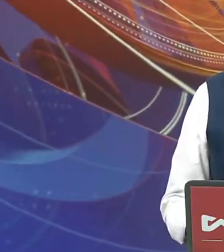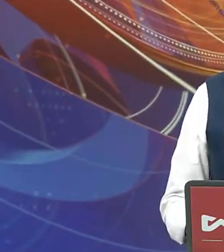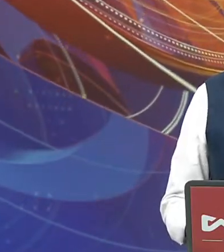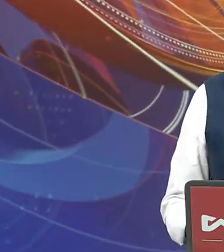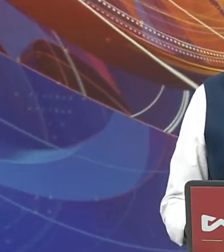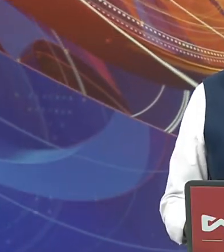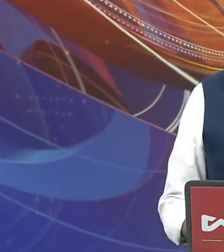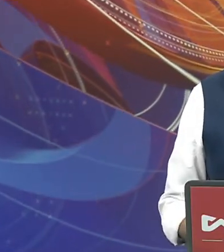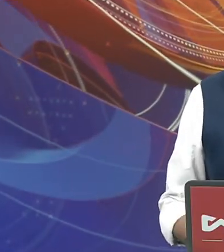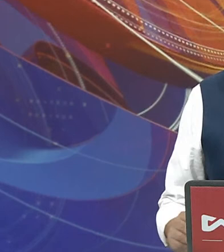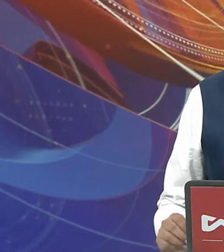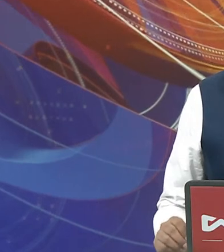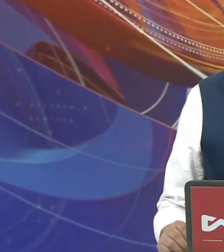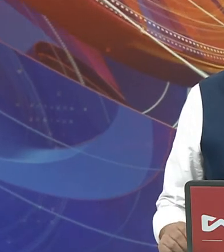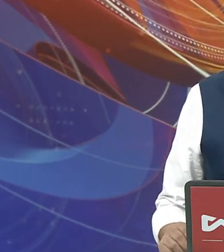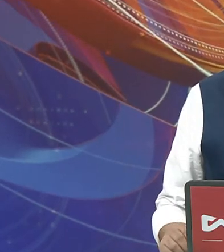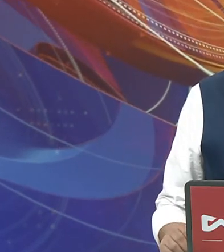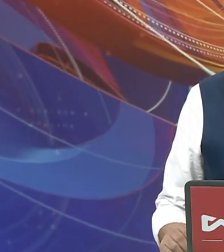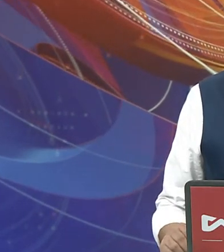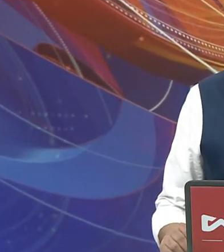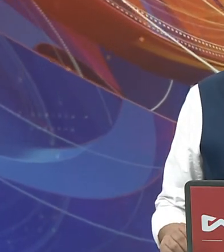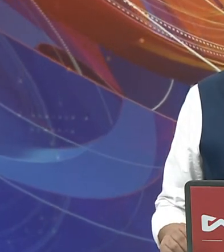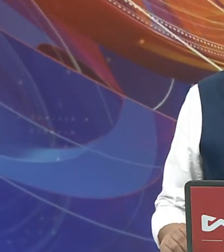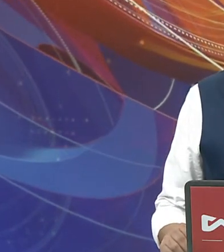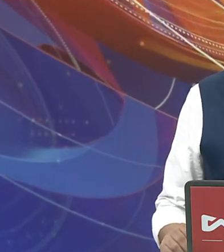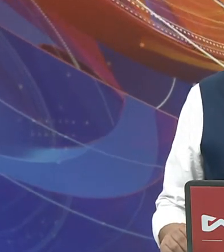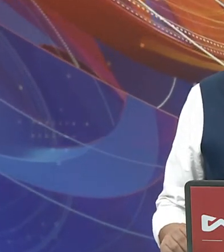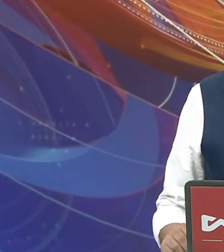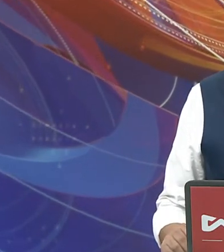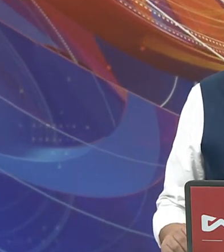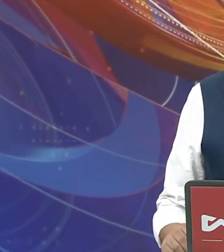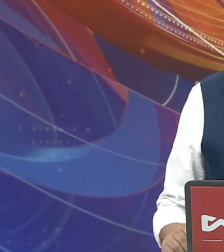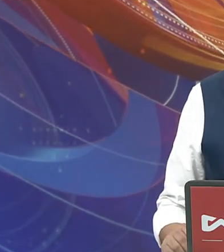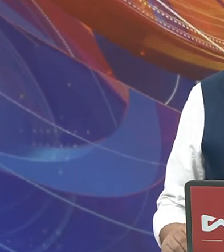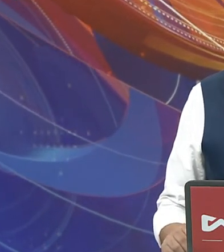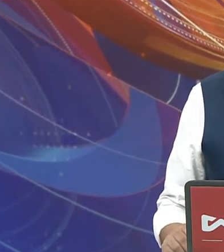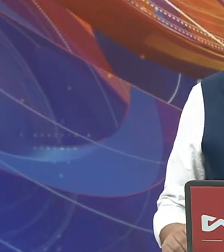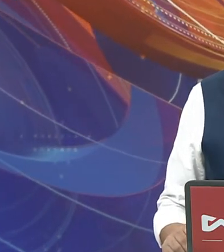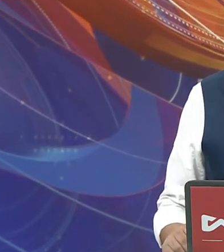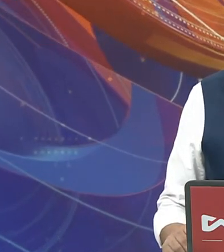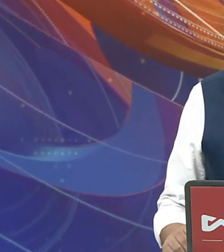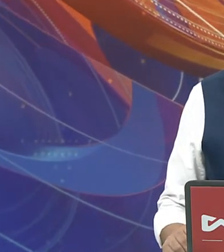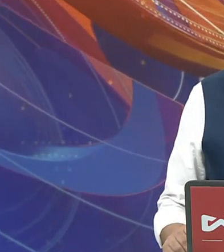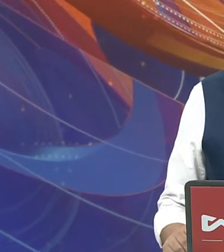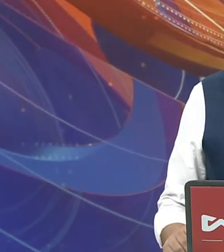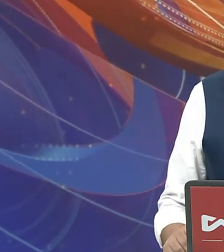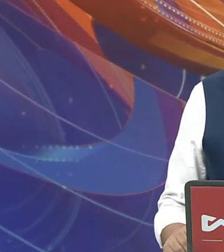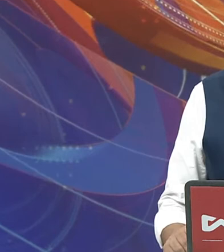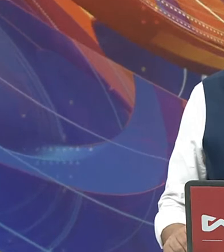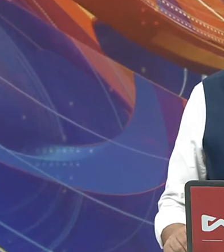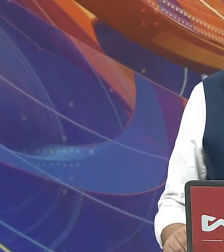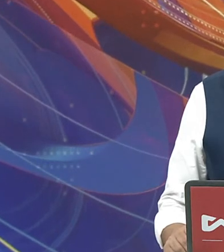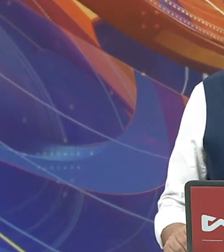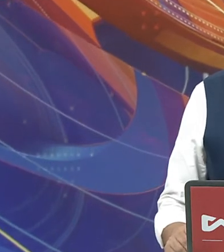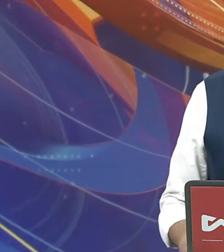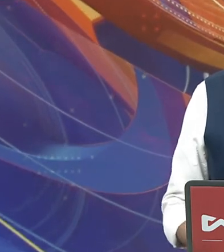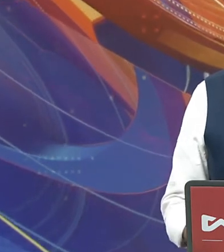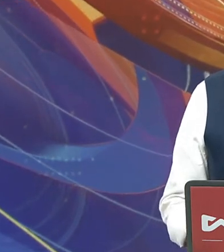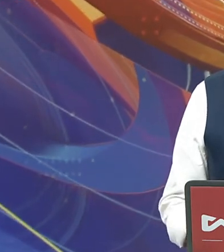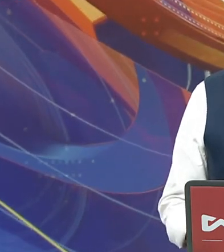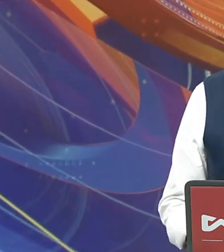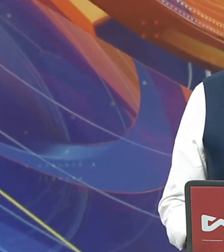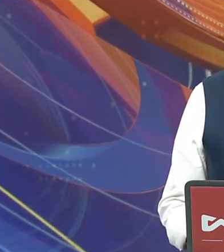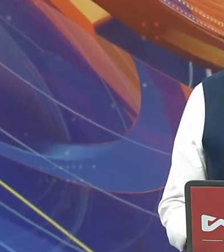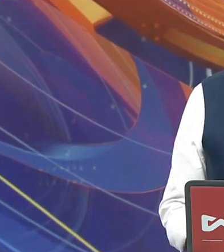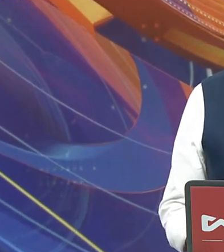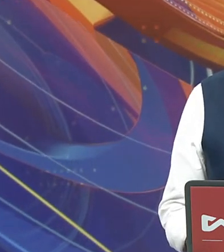तो आप देख रहे थे सीधा प्रसारण राष्ट्रपति भवन से, जहां राष्ट्रपति द्रौपदी मुर्मू ने रक्षा अलंकरण समारोह के द्वितीय चरण के तहत